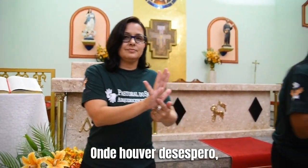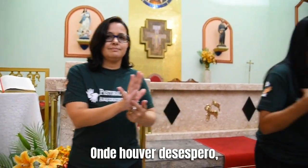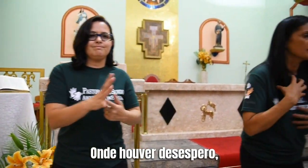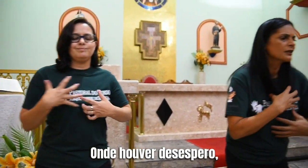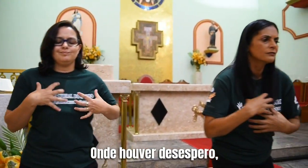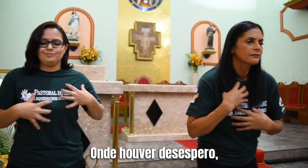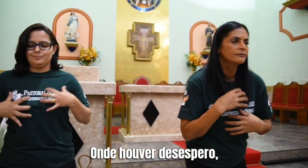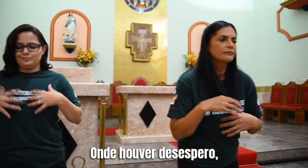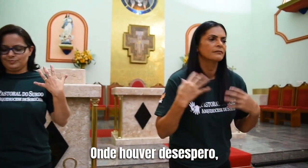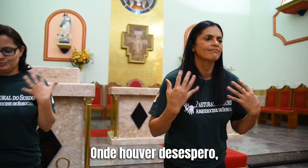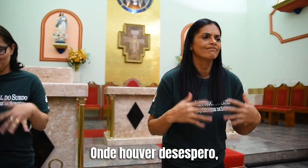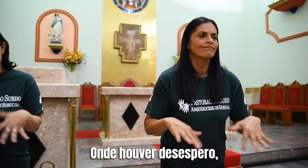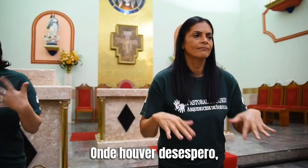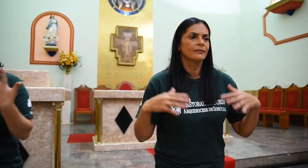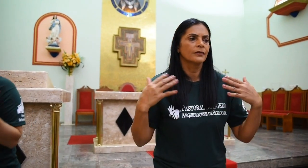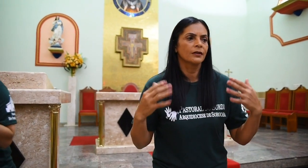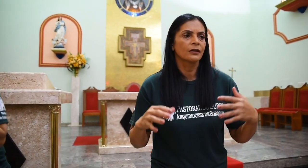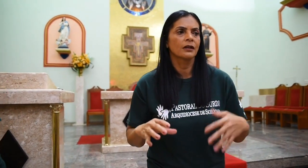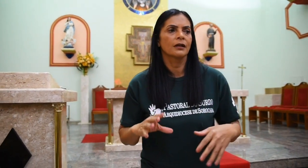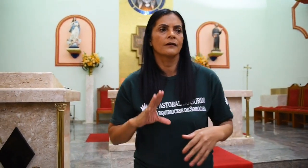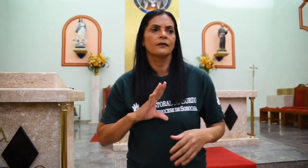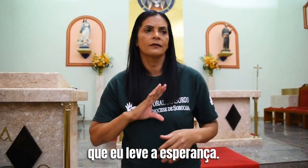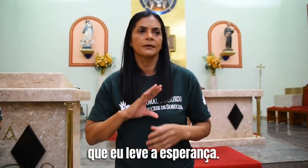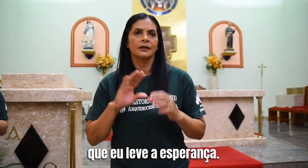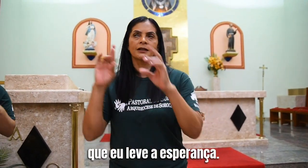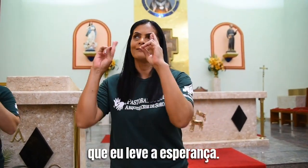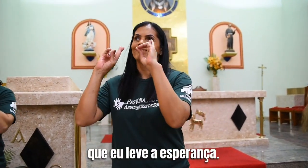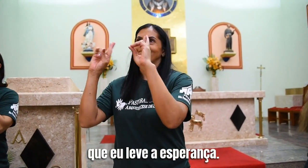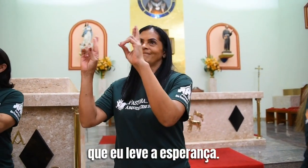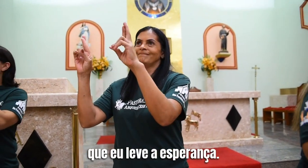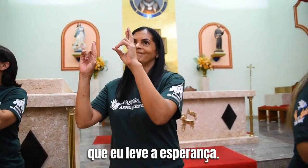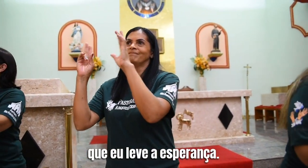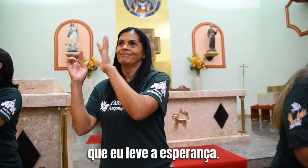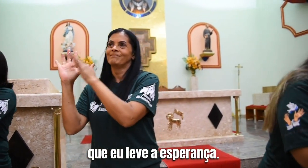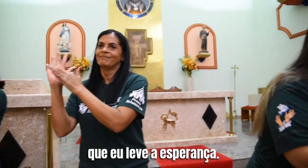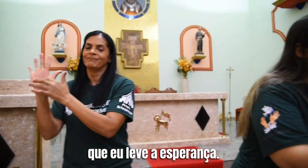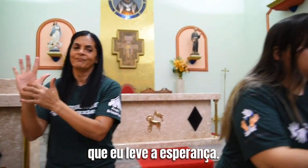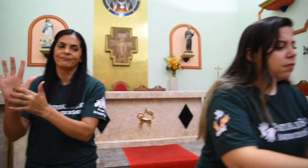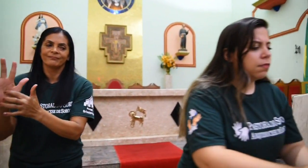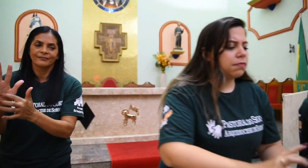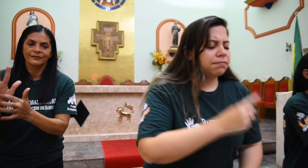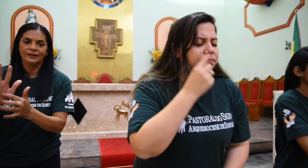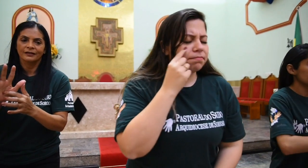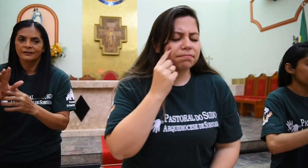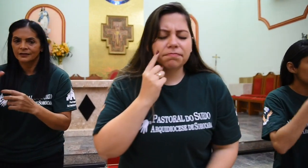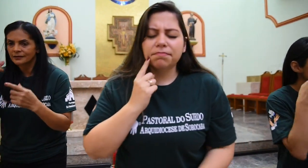houver desespero, que eu leve a esperança. Onde